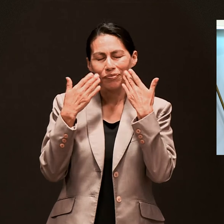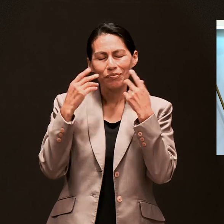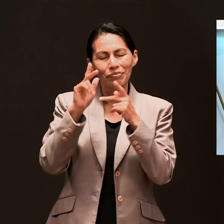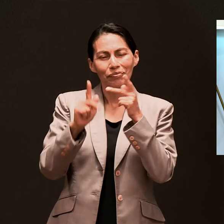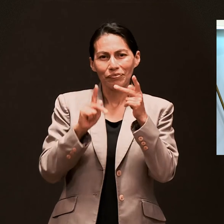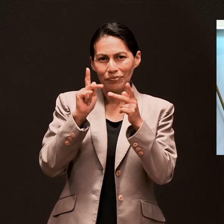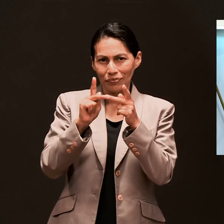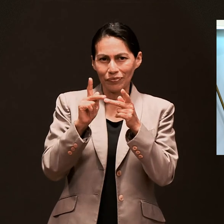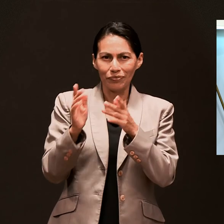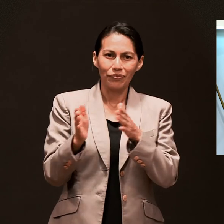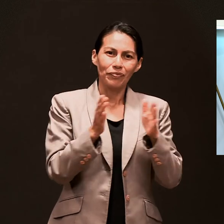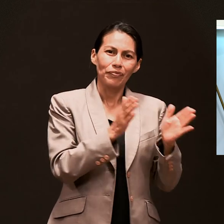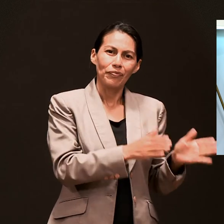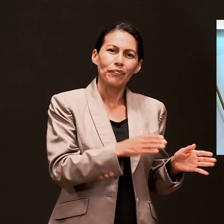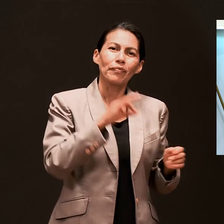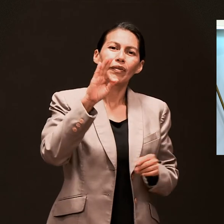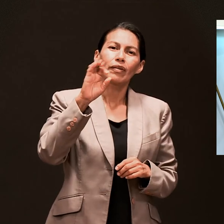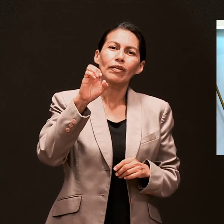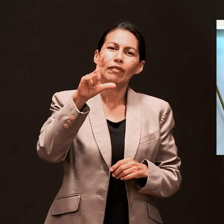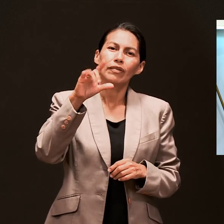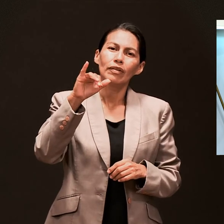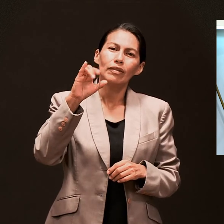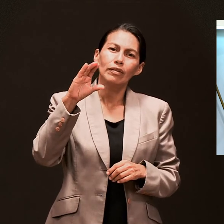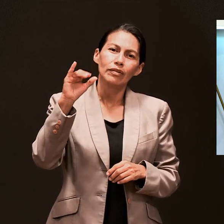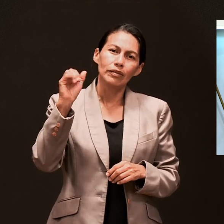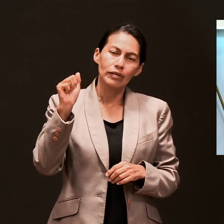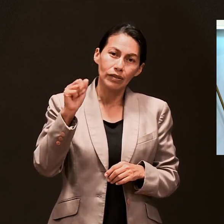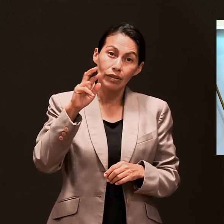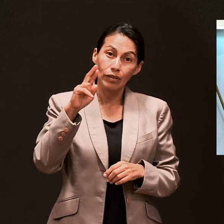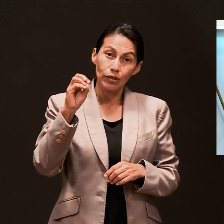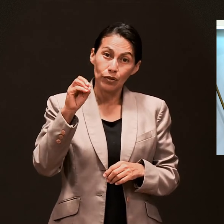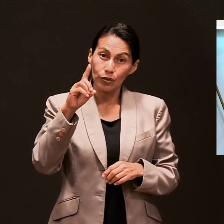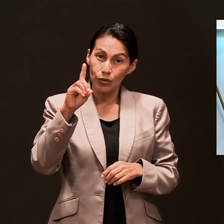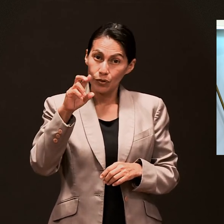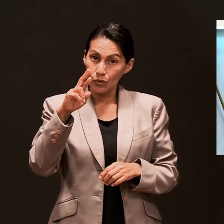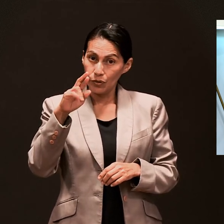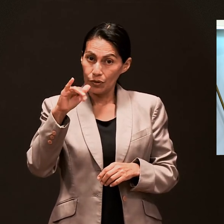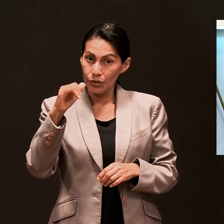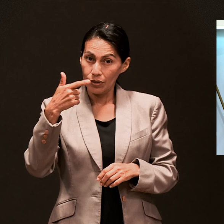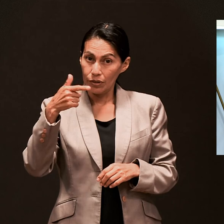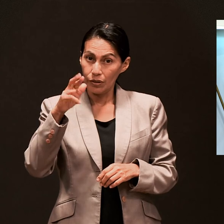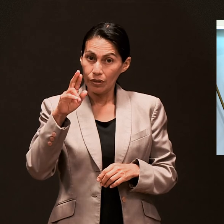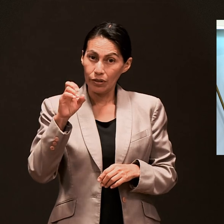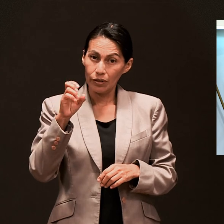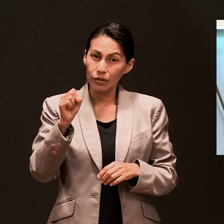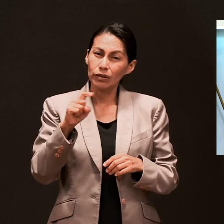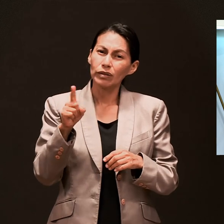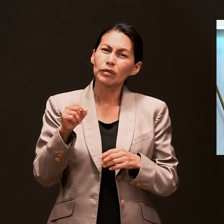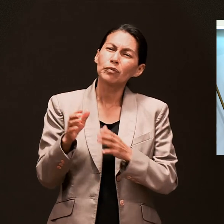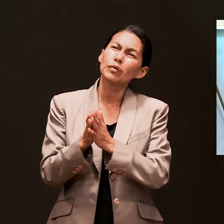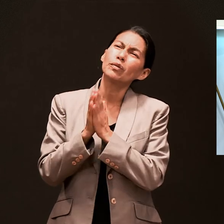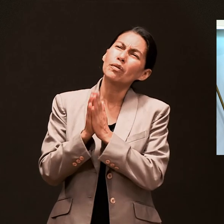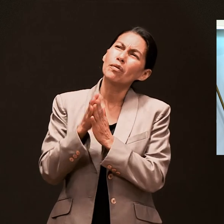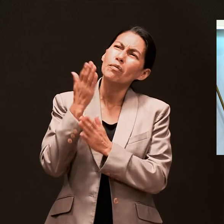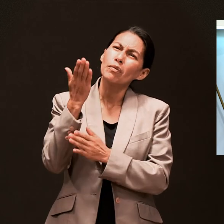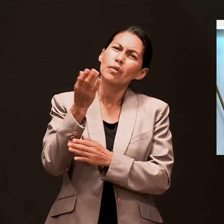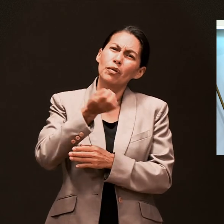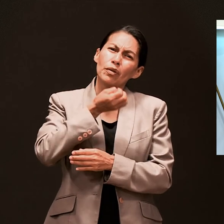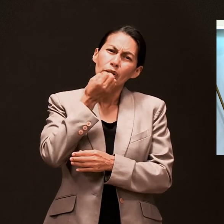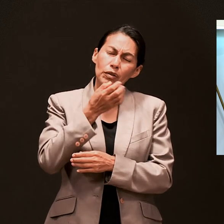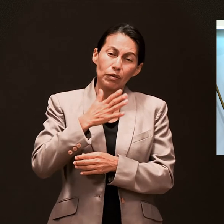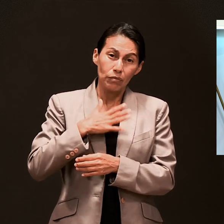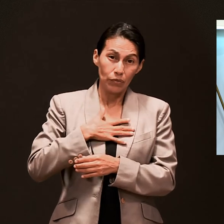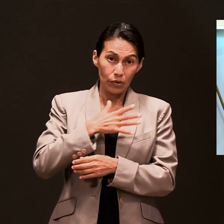a su buena voluntad agradable y perfecta Felicia Rodríguez les pido oración por mis hijos